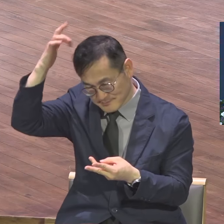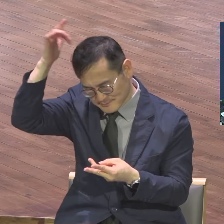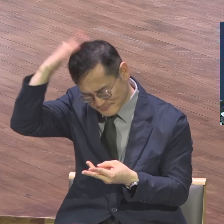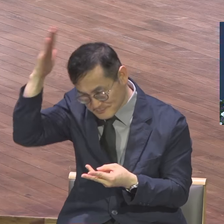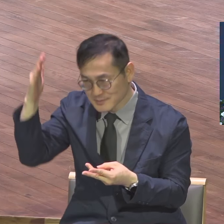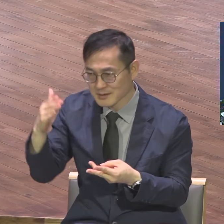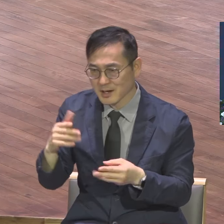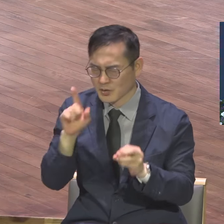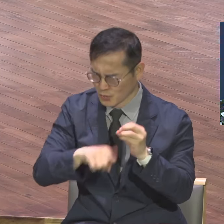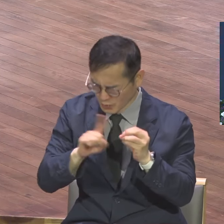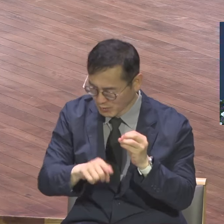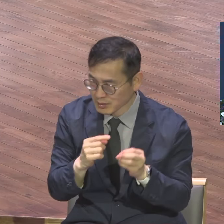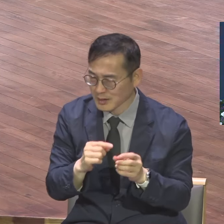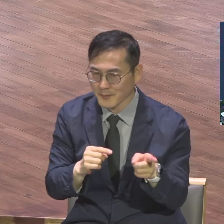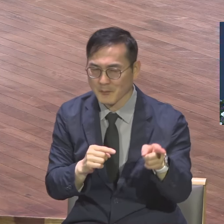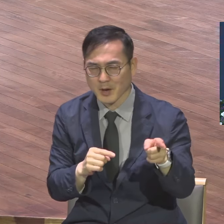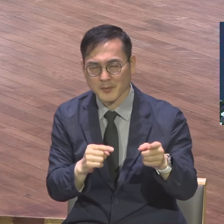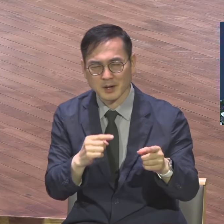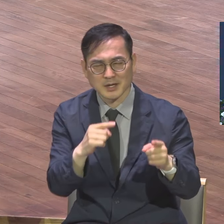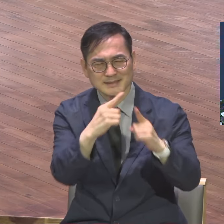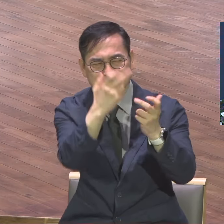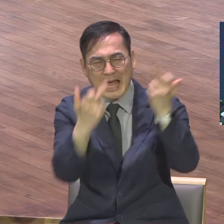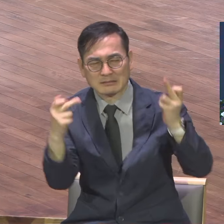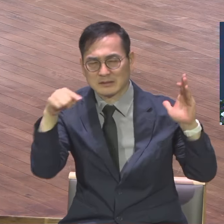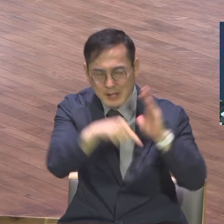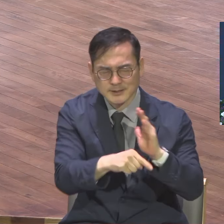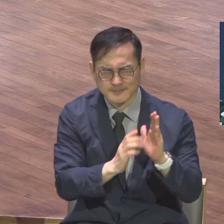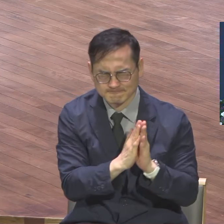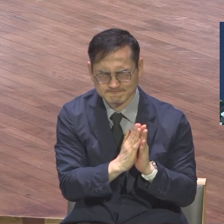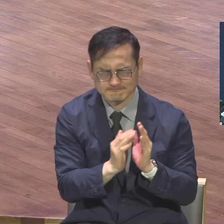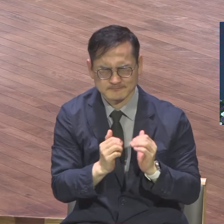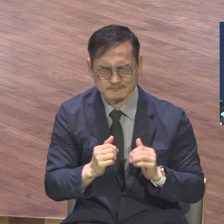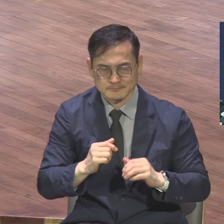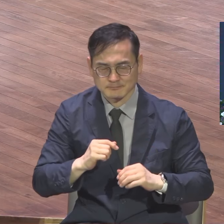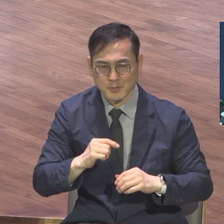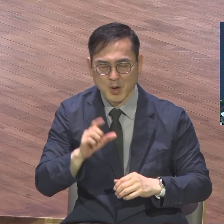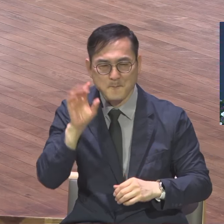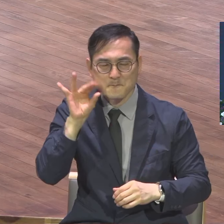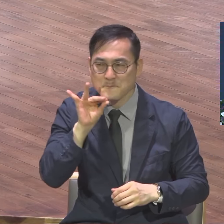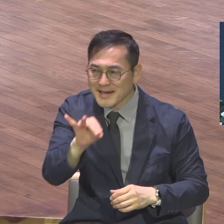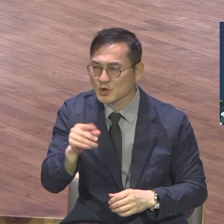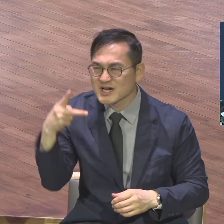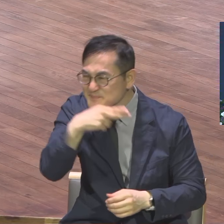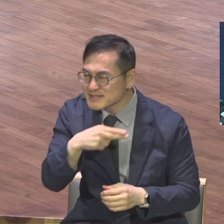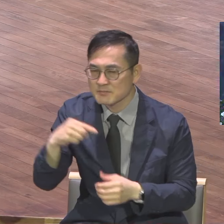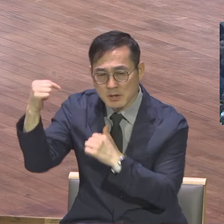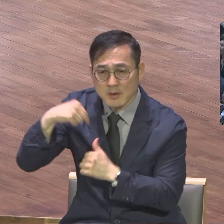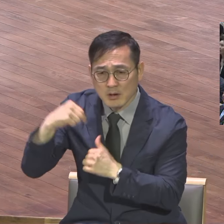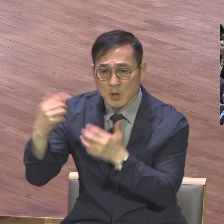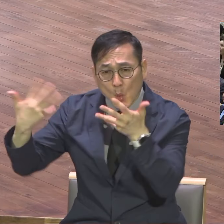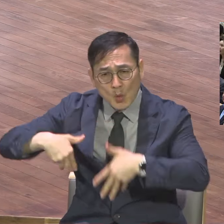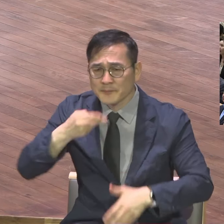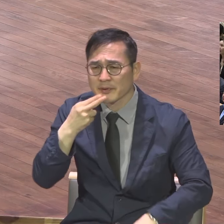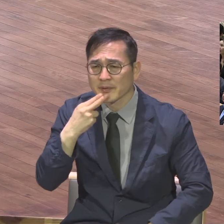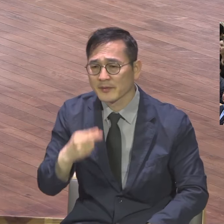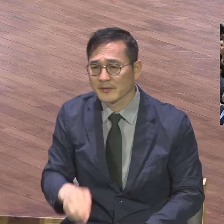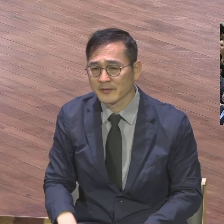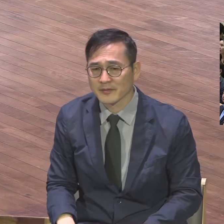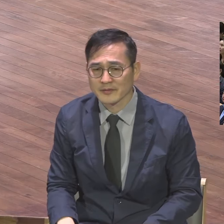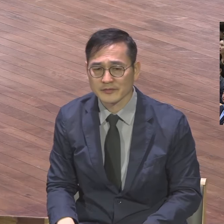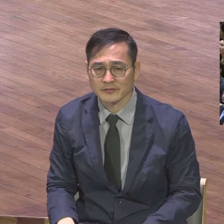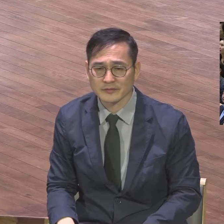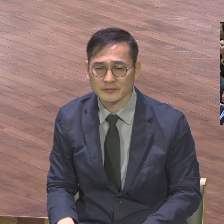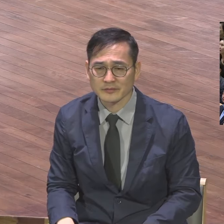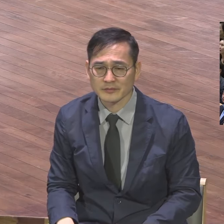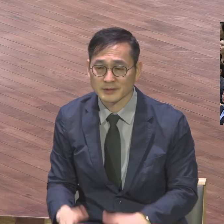닦아라, 시집장 가서 수도해라. 그런 잔인한 하나님 아니에요. 하나님은 사랑이시라. 그냥